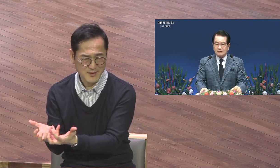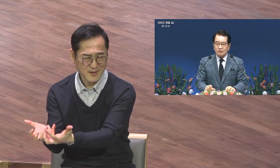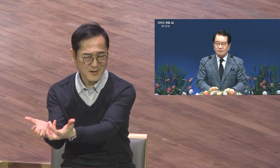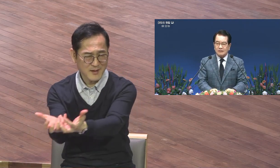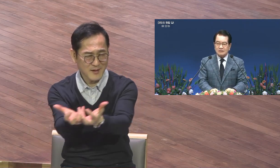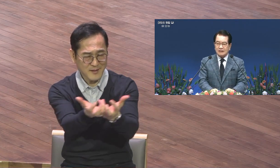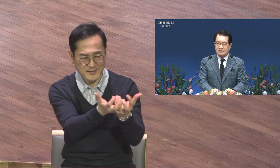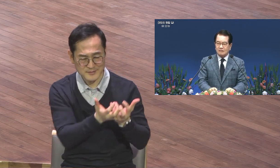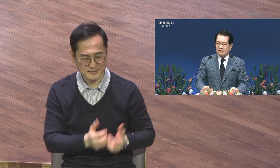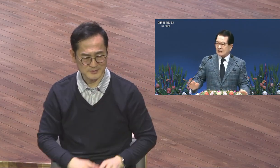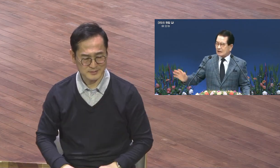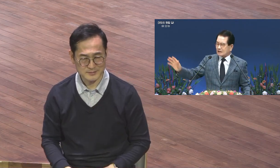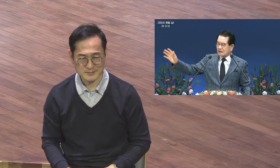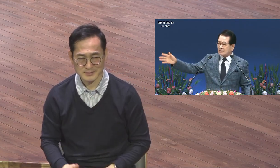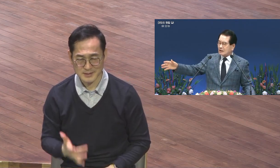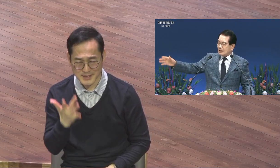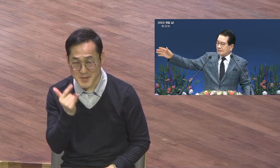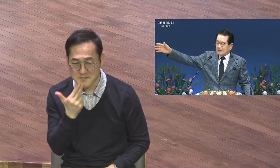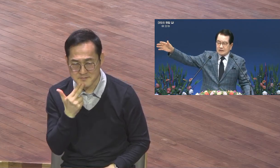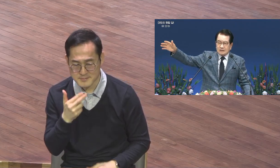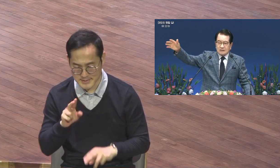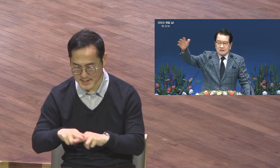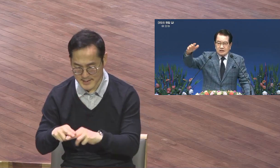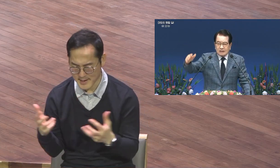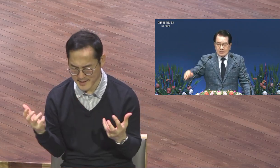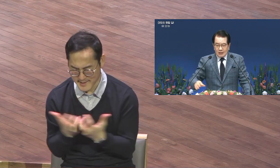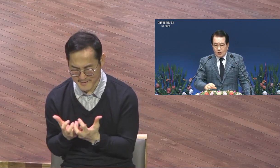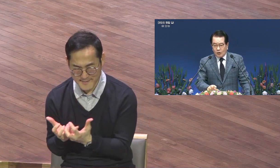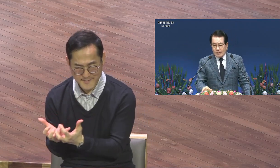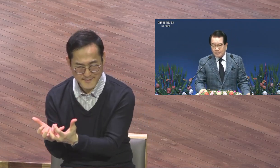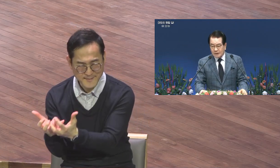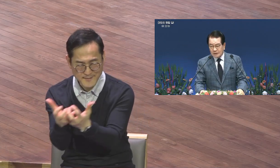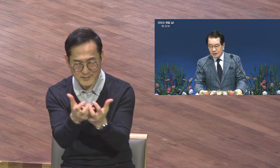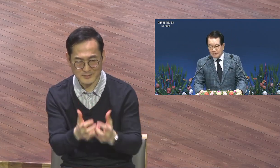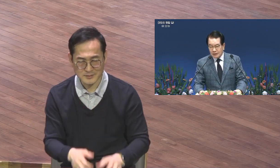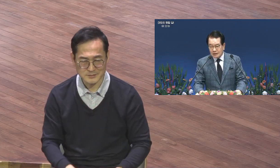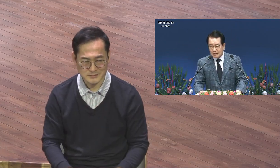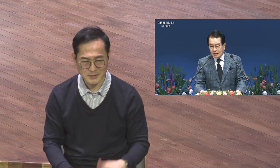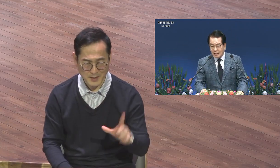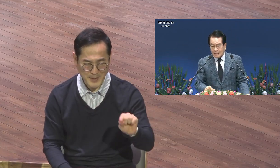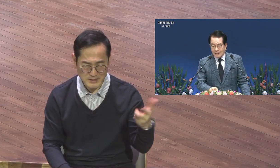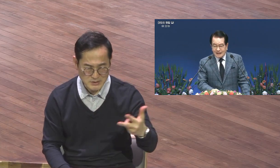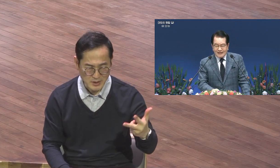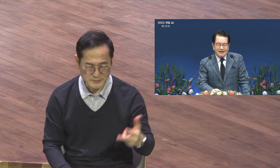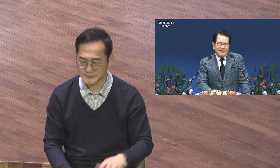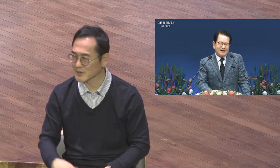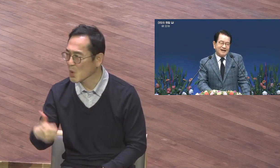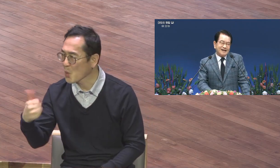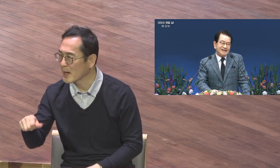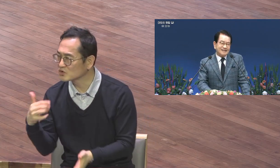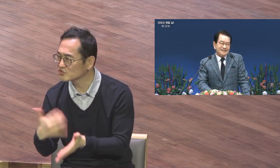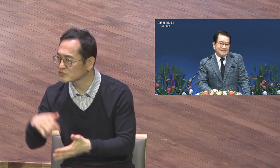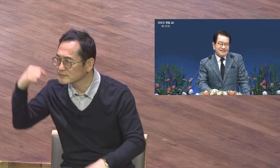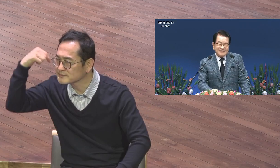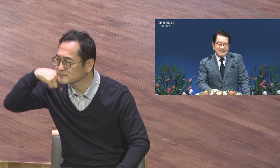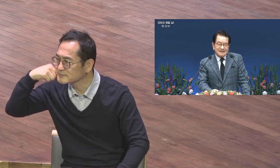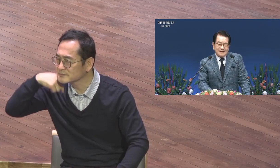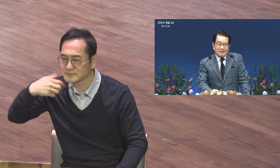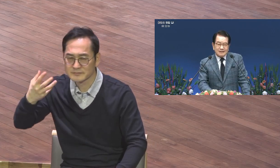한 석도 빠지지 않아서 꽉 차는데 17,000석인데 5만 명이 얼마나 될까?